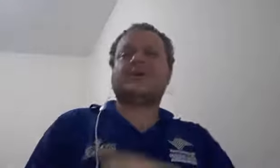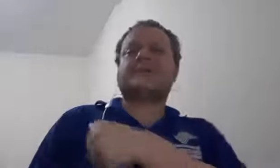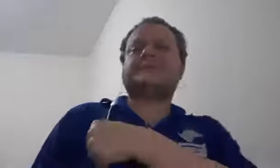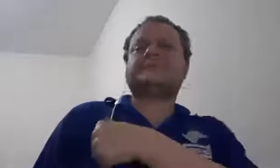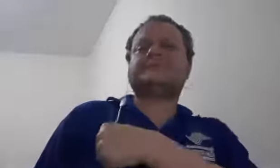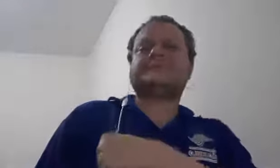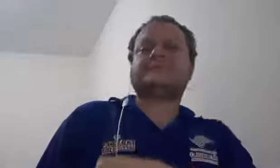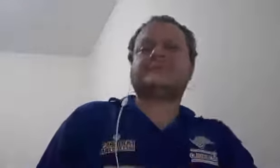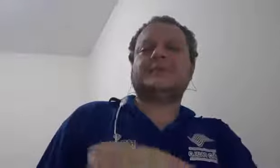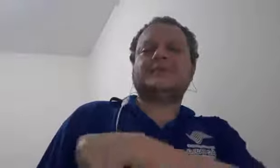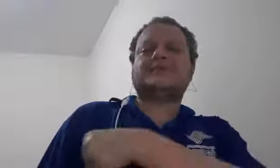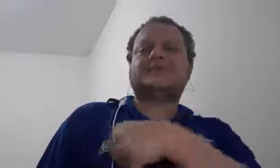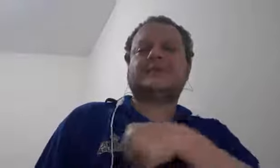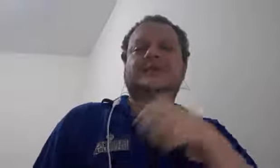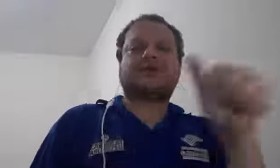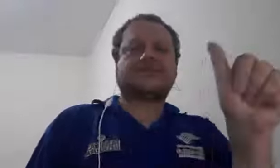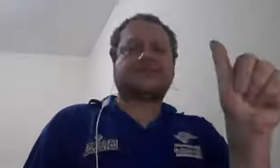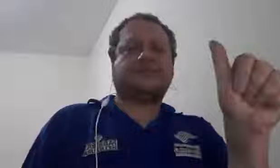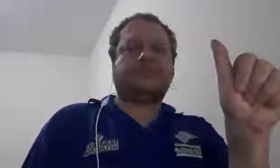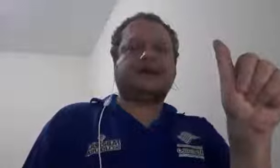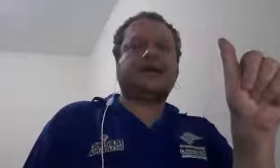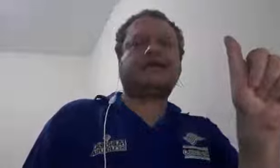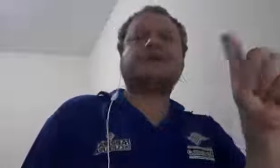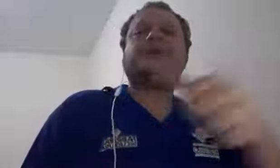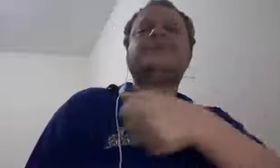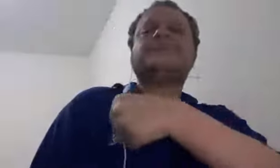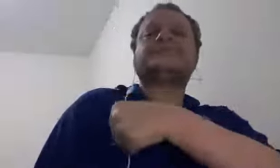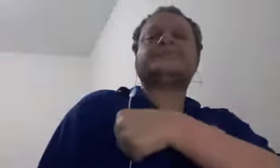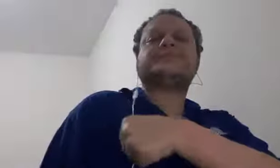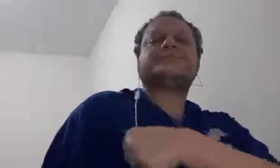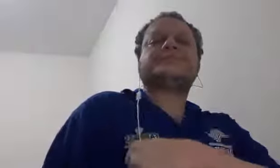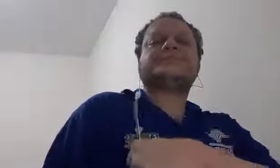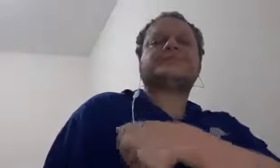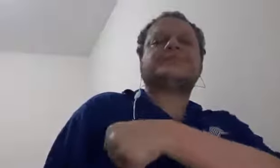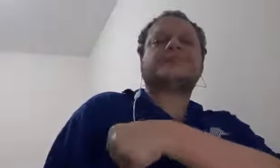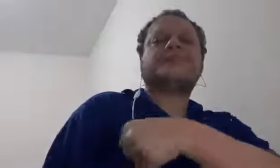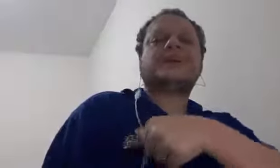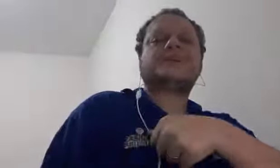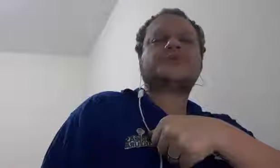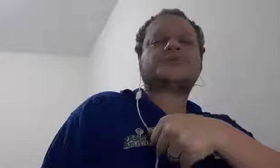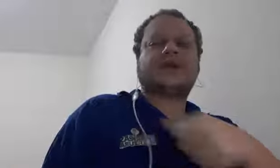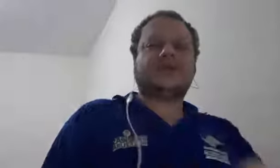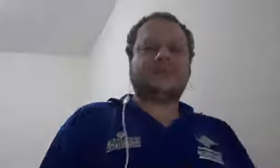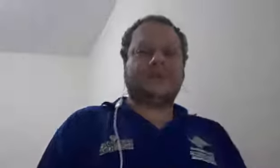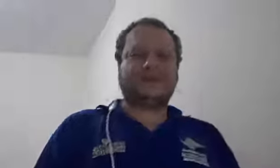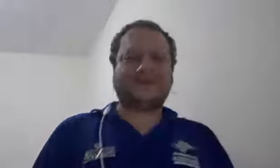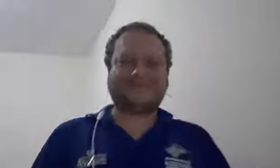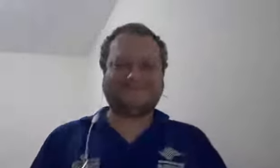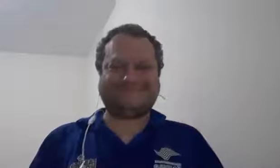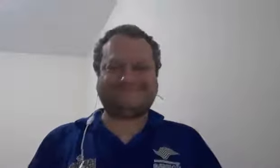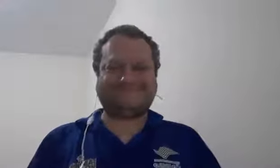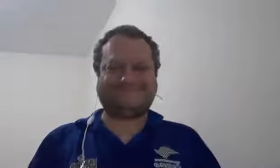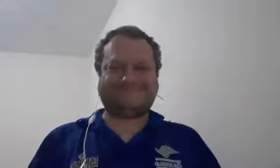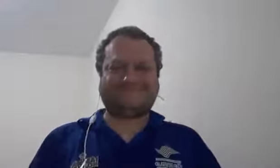Sinal, Santa Cruz. Polegar na mão, uma cruz aqui no peito.